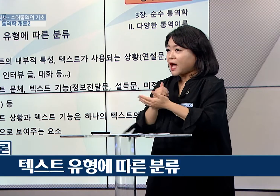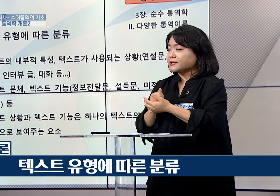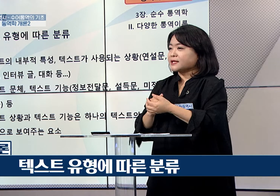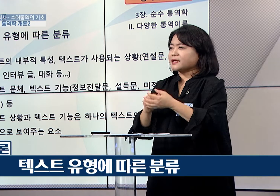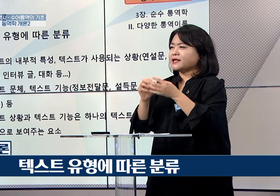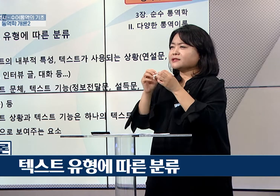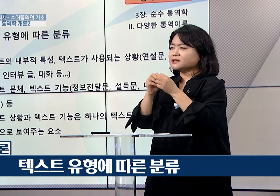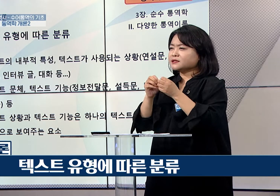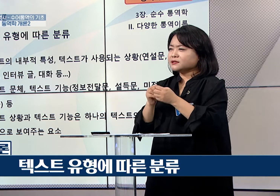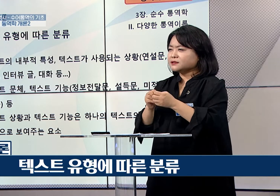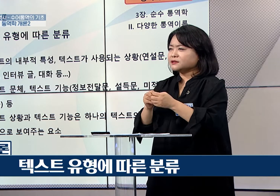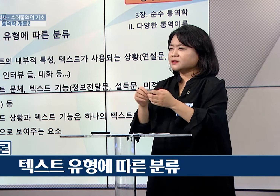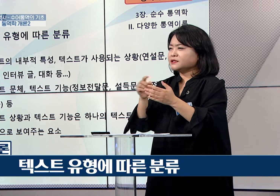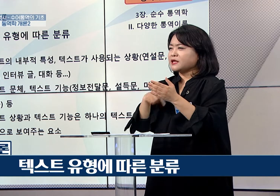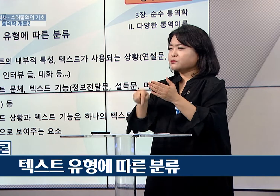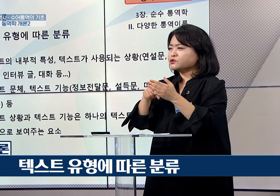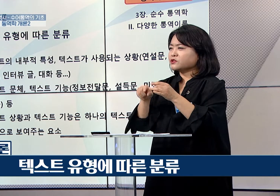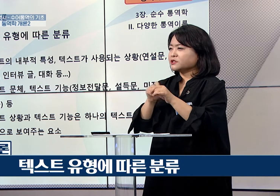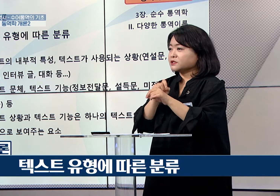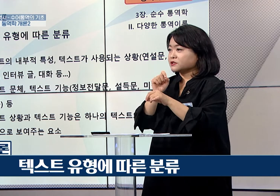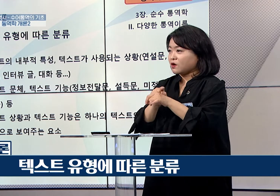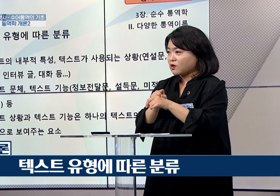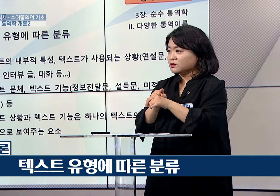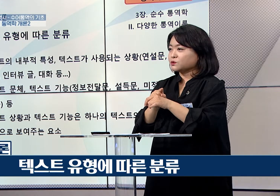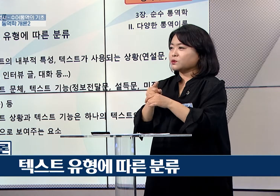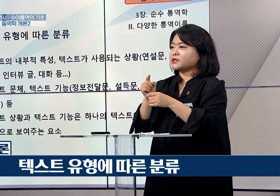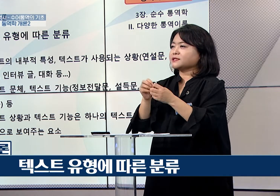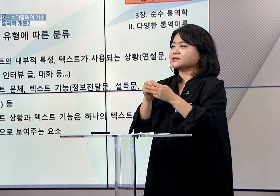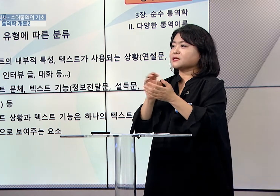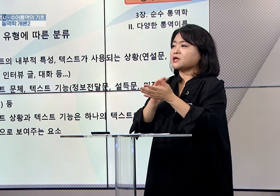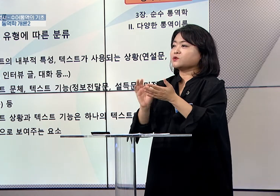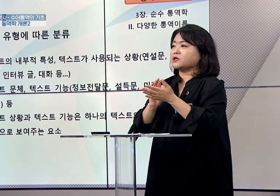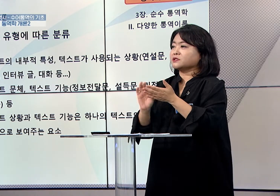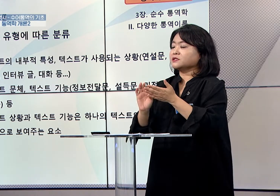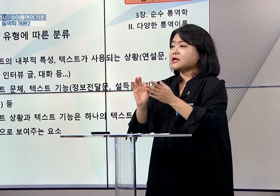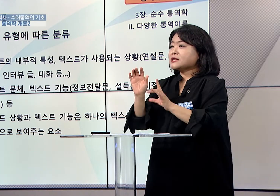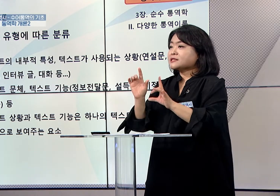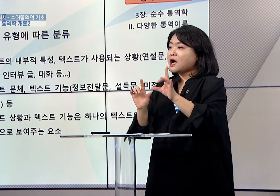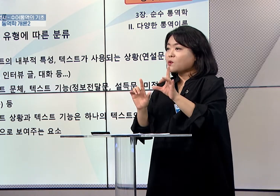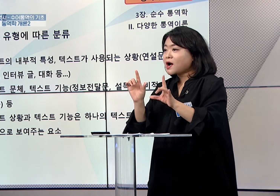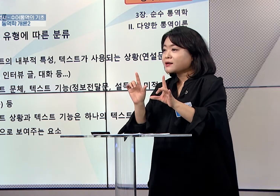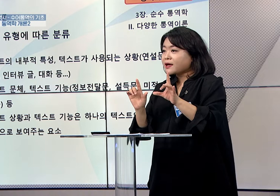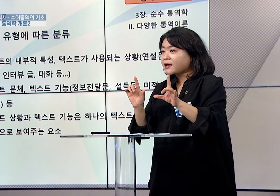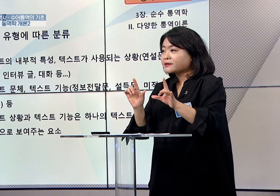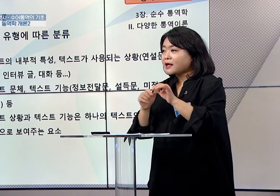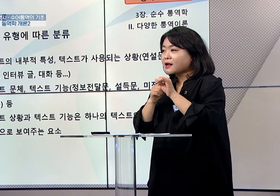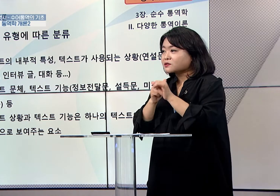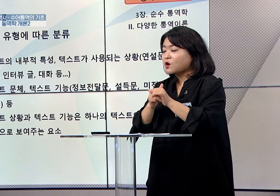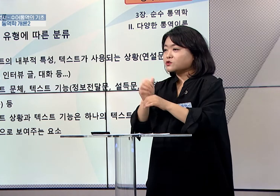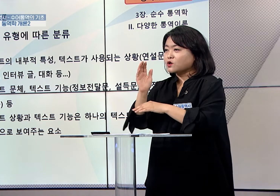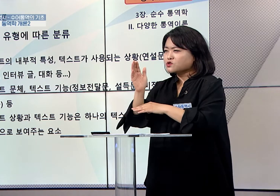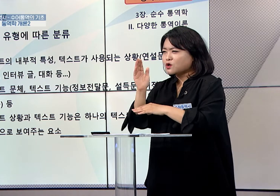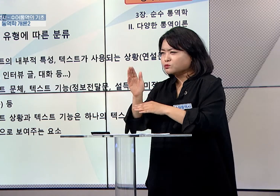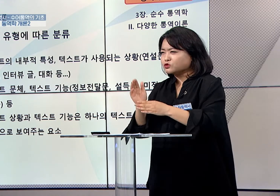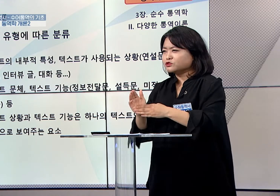텍스트의 내부적인 특성, 또 텍스트가 사용되는 상황에 따라서 연설문,